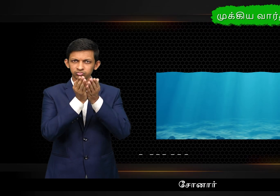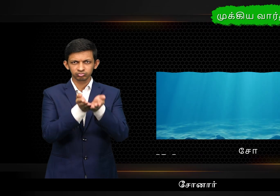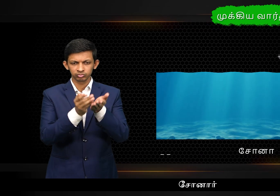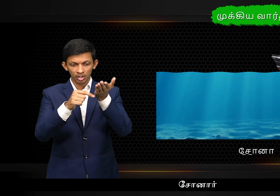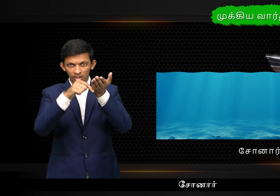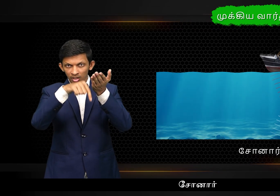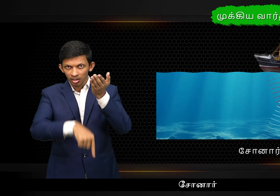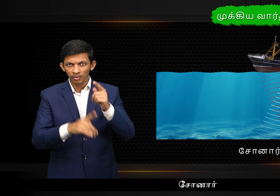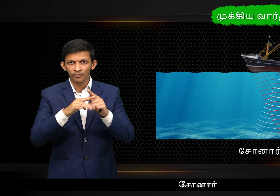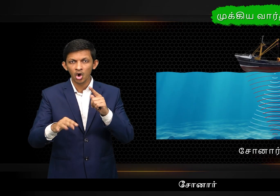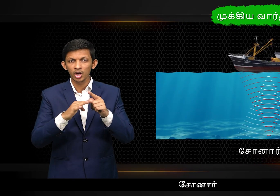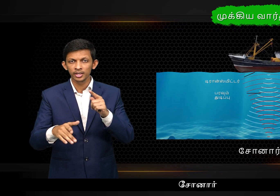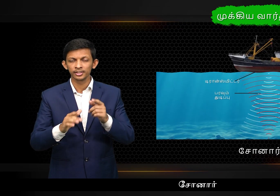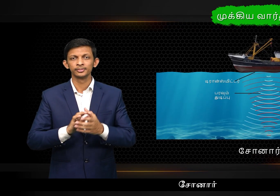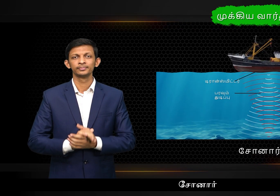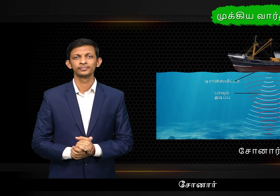சோனார்,